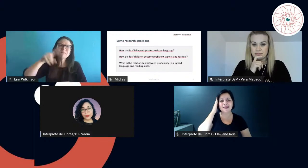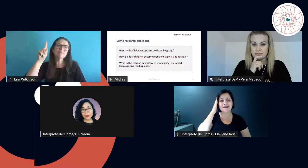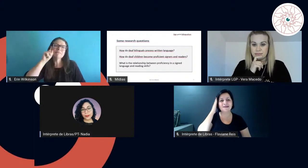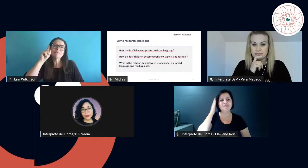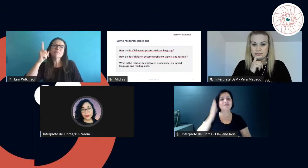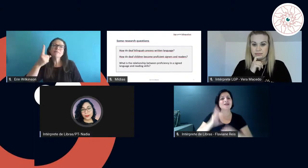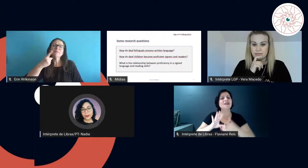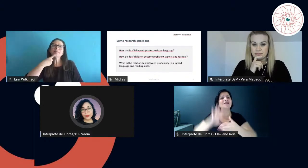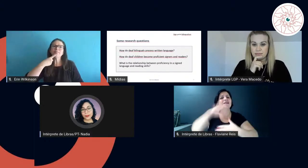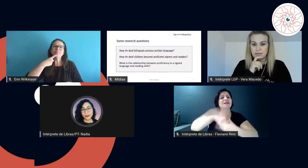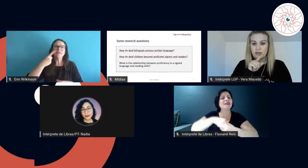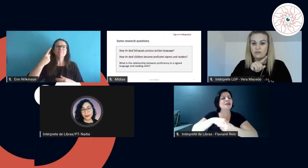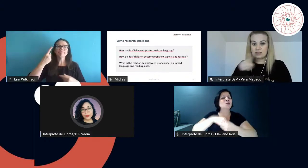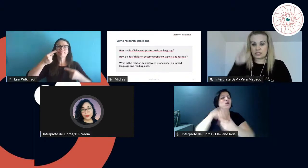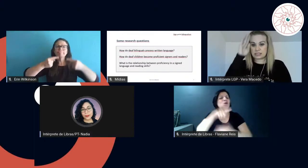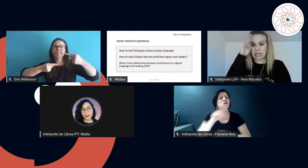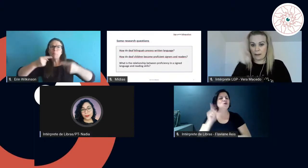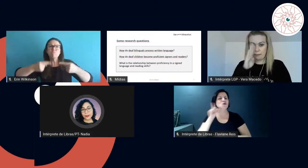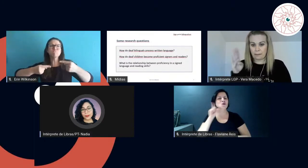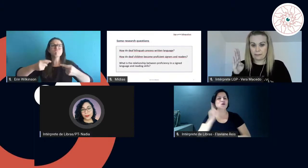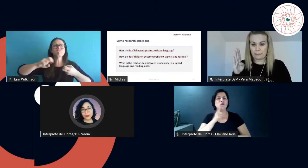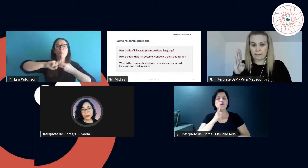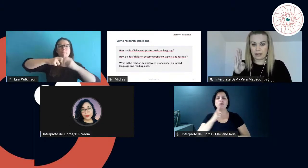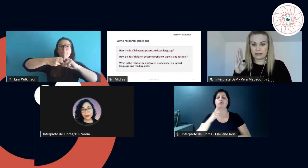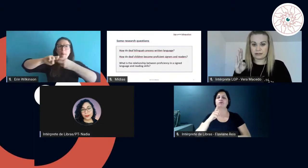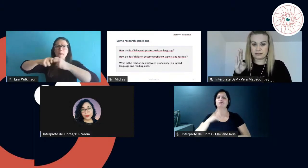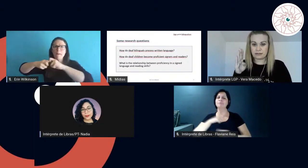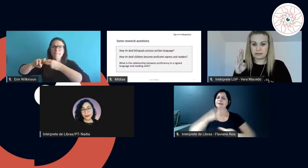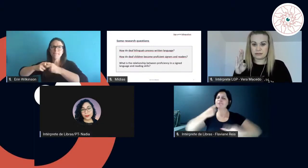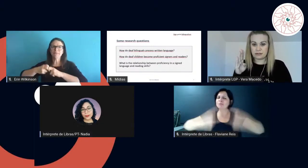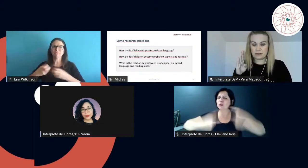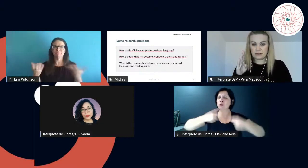Não, vocês sabem eh ã